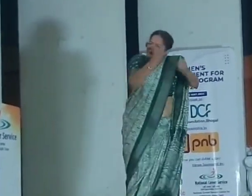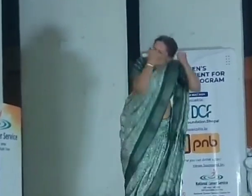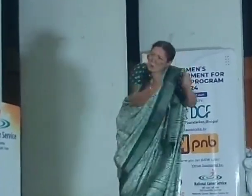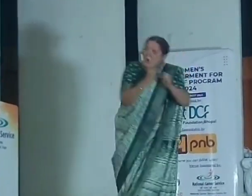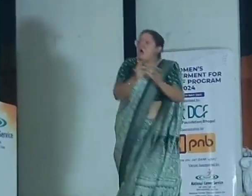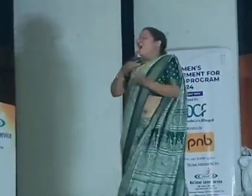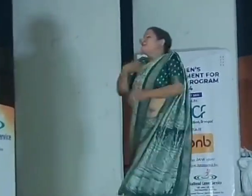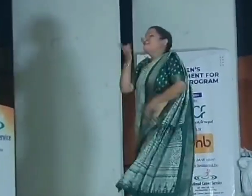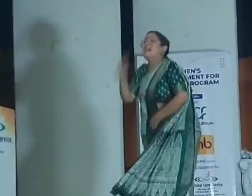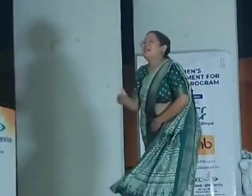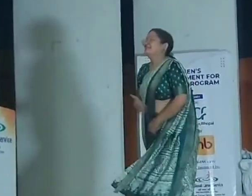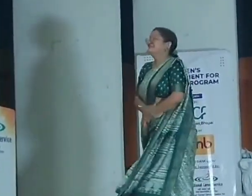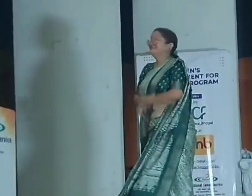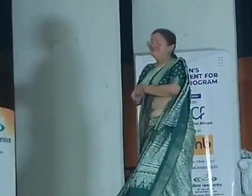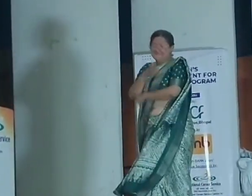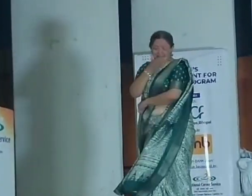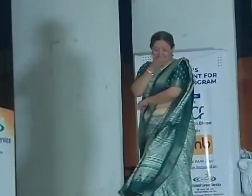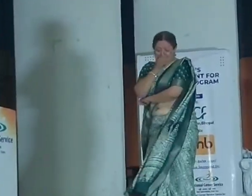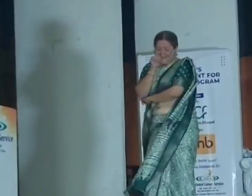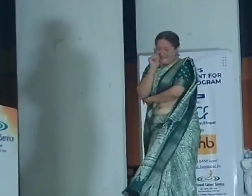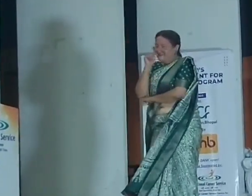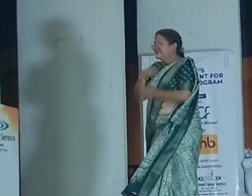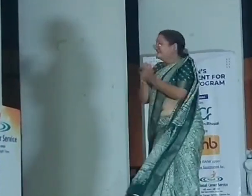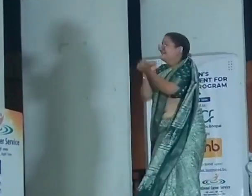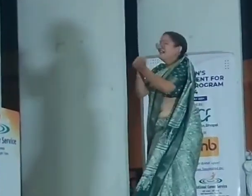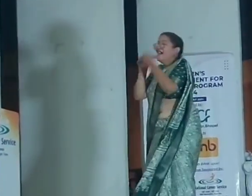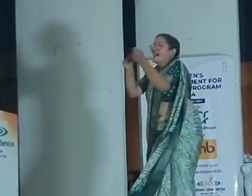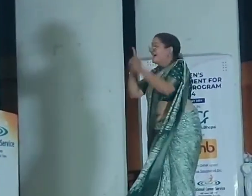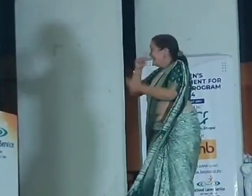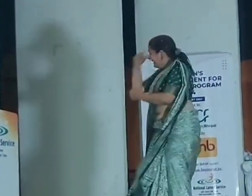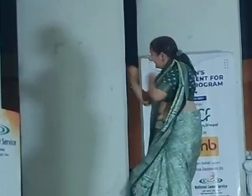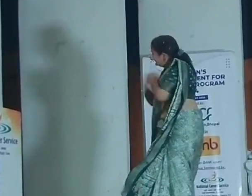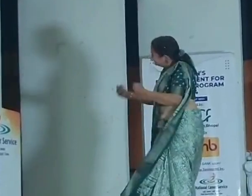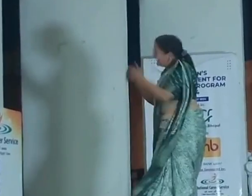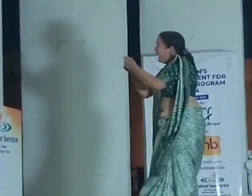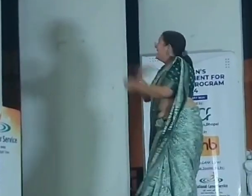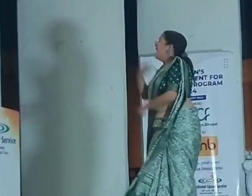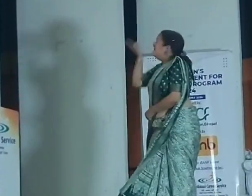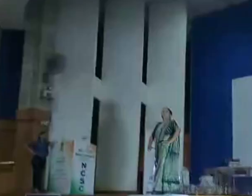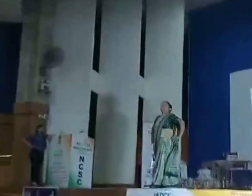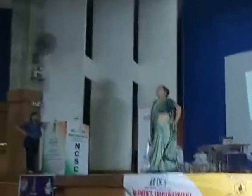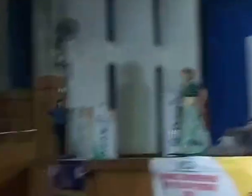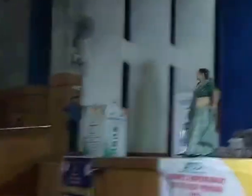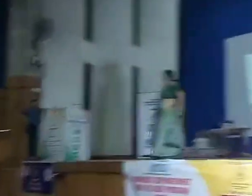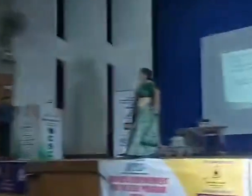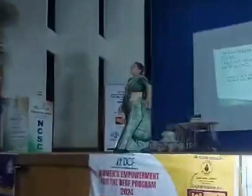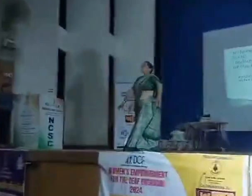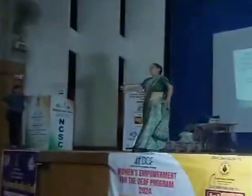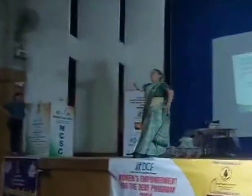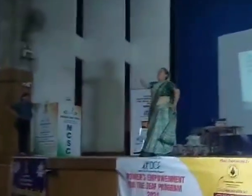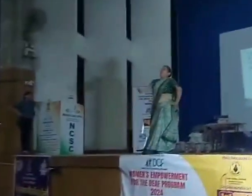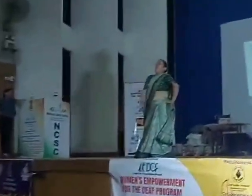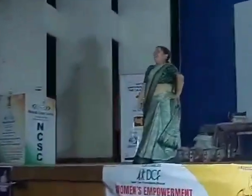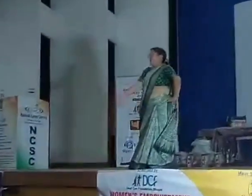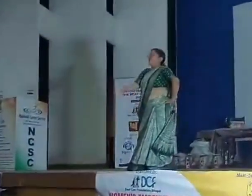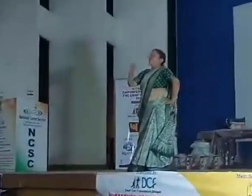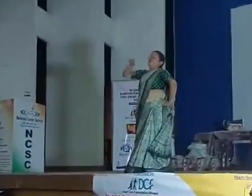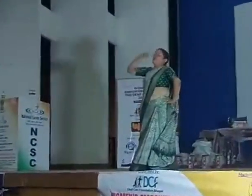बीच में ऐसे थक गई, मैं फंस गई। वो कहती मेरे को आदत नहीं इतनी लेट रहने की, मेरे को पुलिस वालों से बात करनी, चीज को ऐसे नहीं